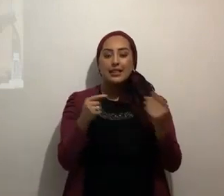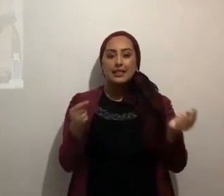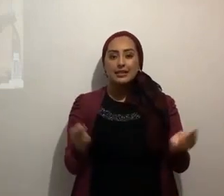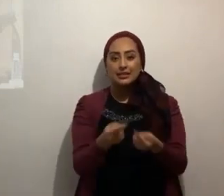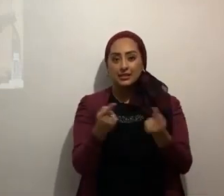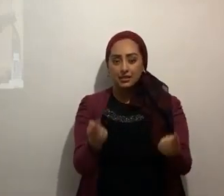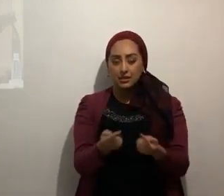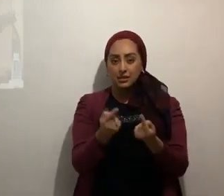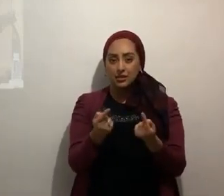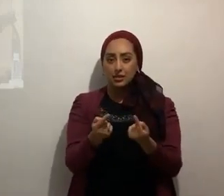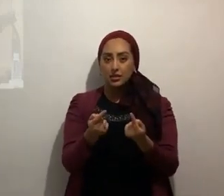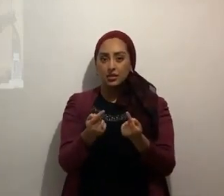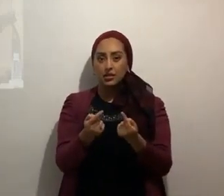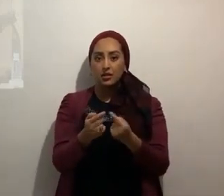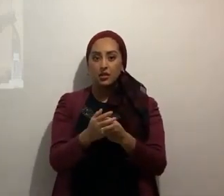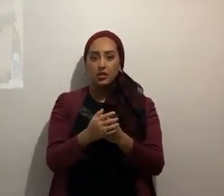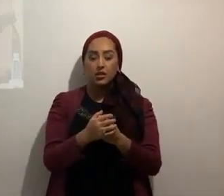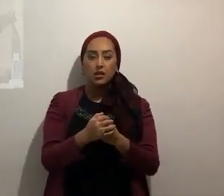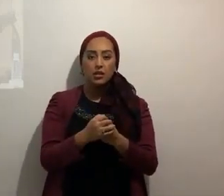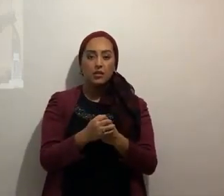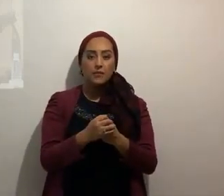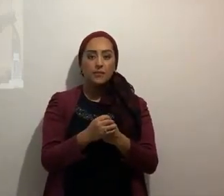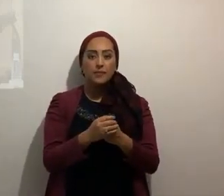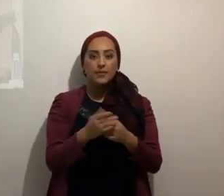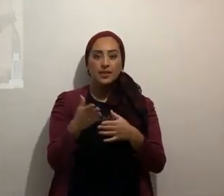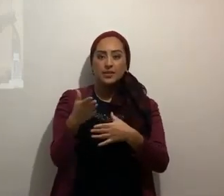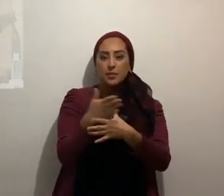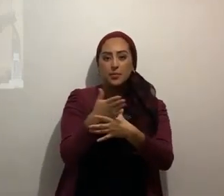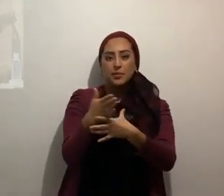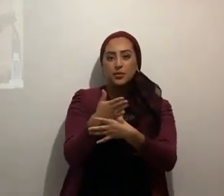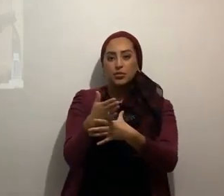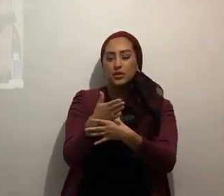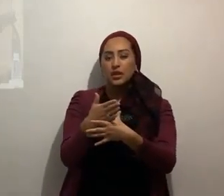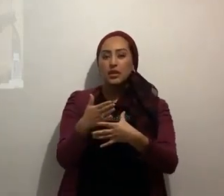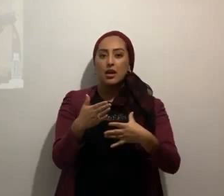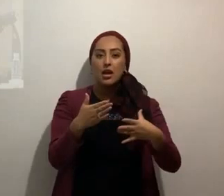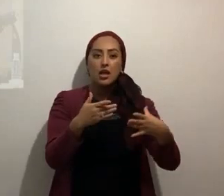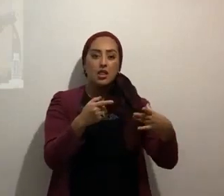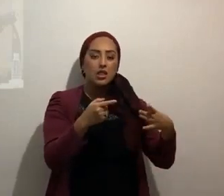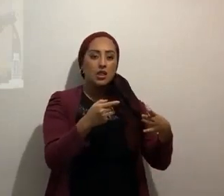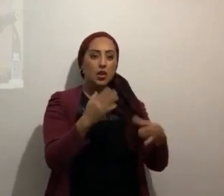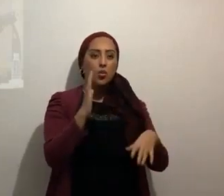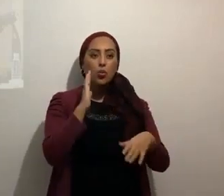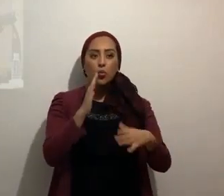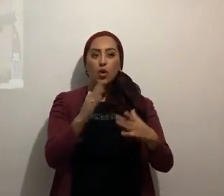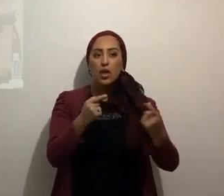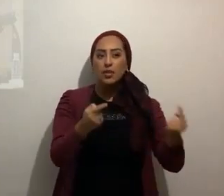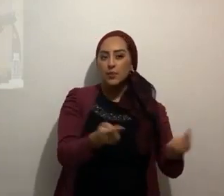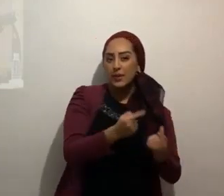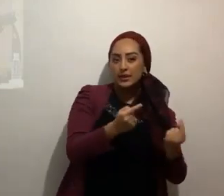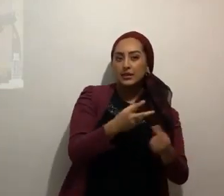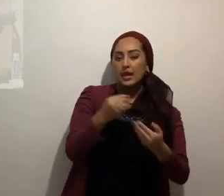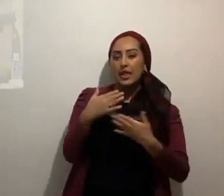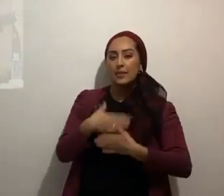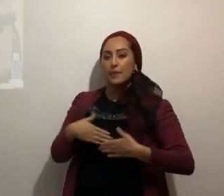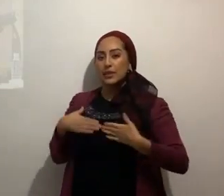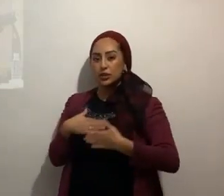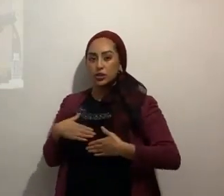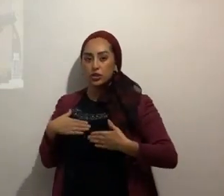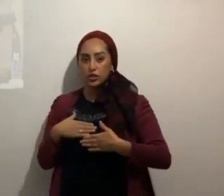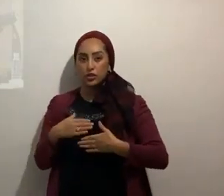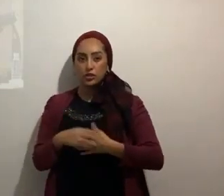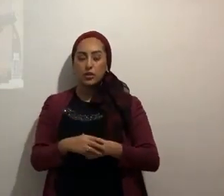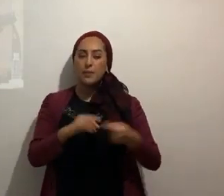pecado oscila entre el dolor y el placer. Es decir, se va a manejar el pecado entre